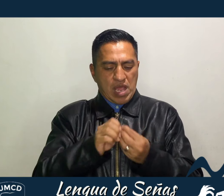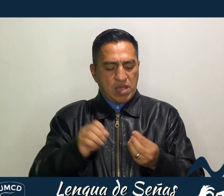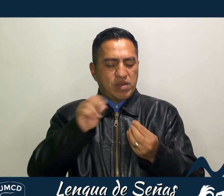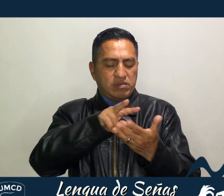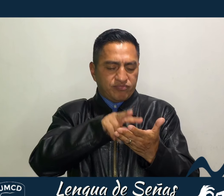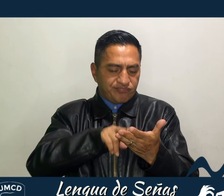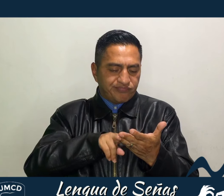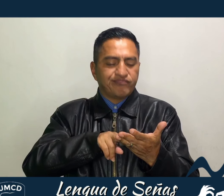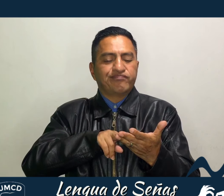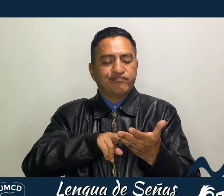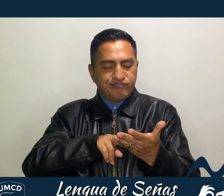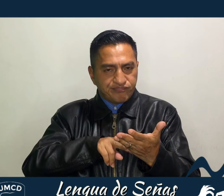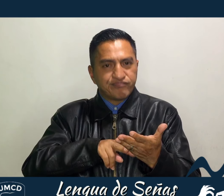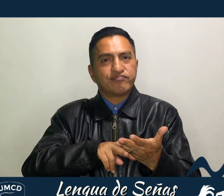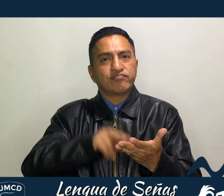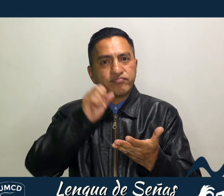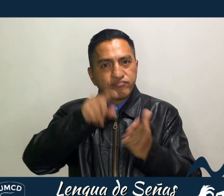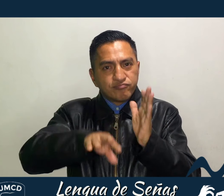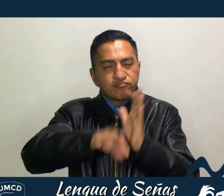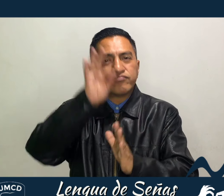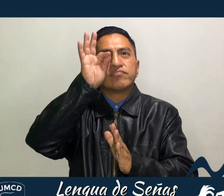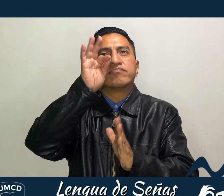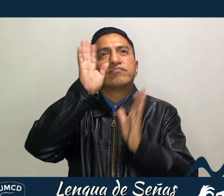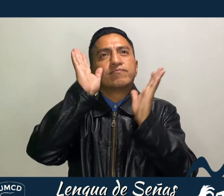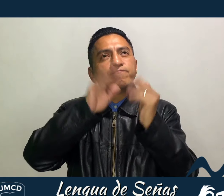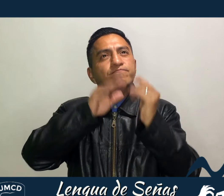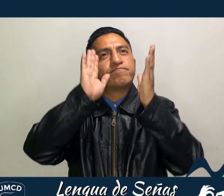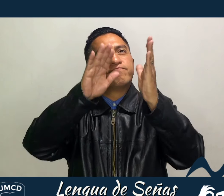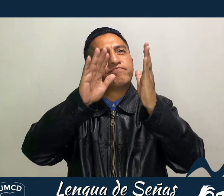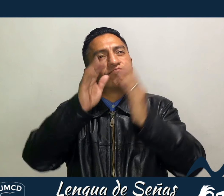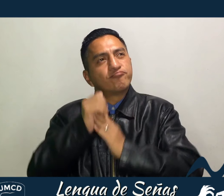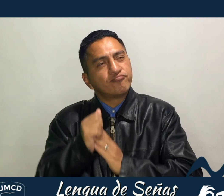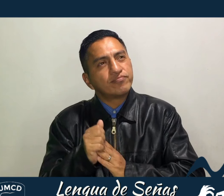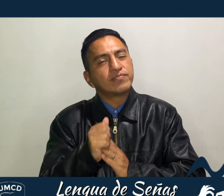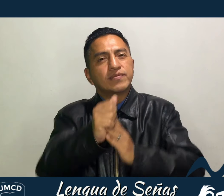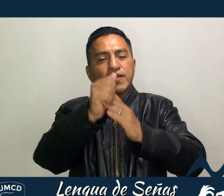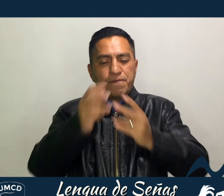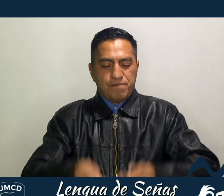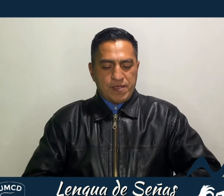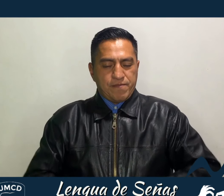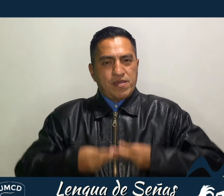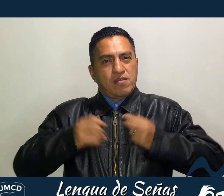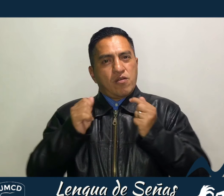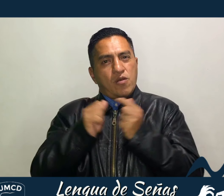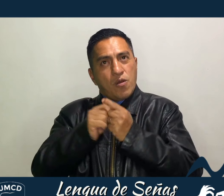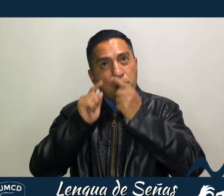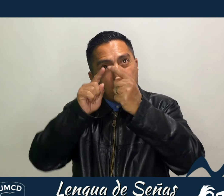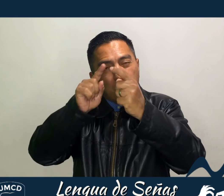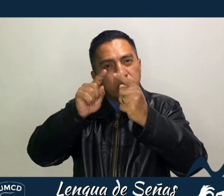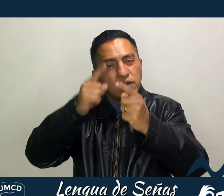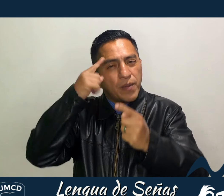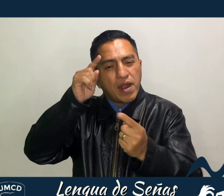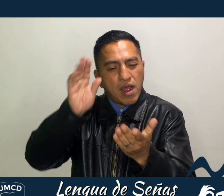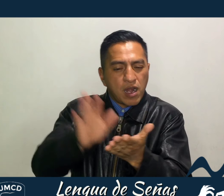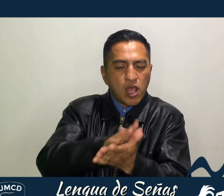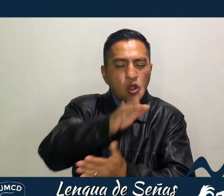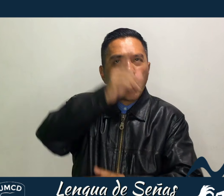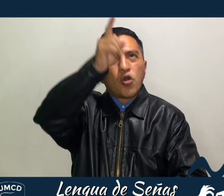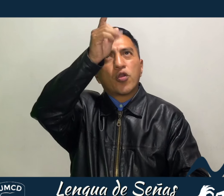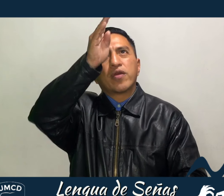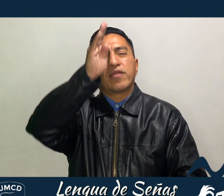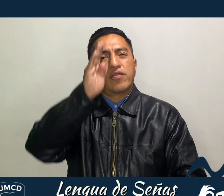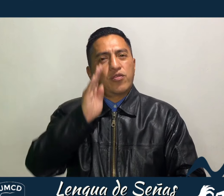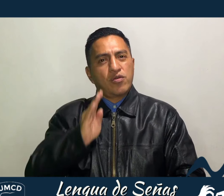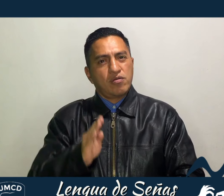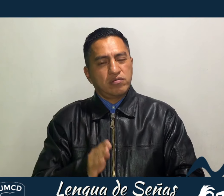nosotros mismos. Y es en la que hallamos la esperanza y dirección para vivir con propósito y para la